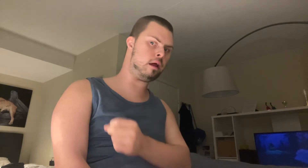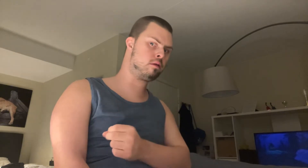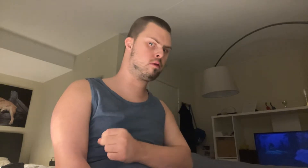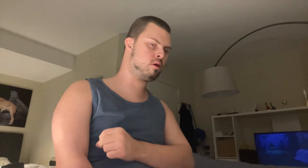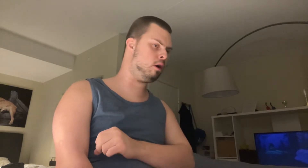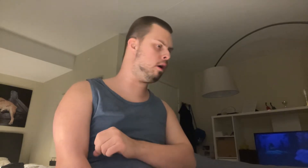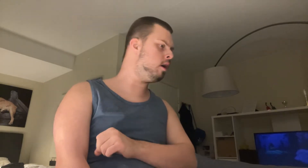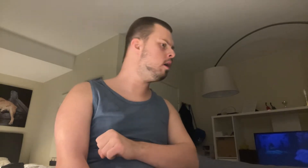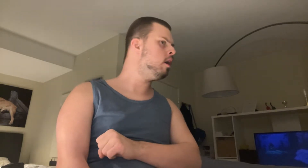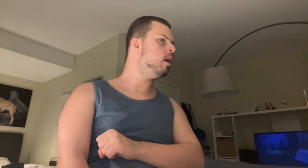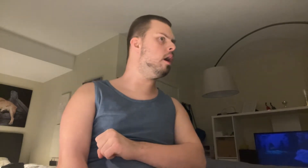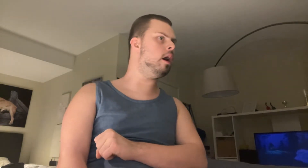Eller ska